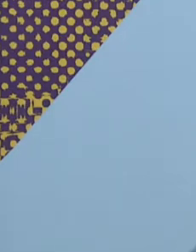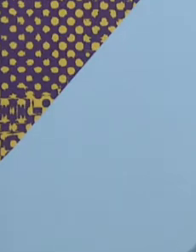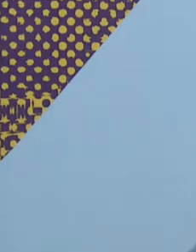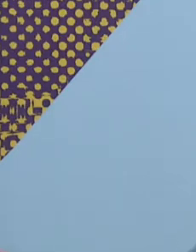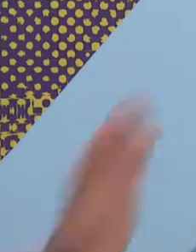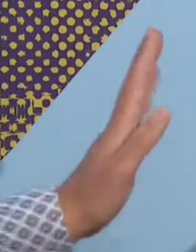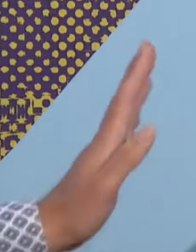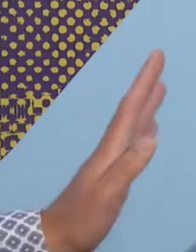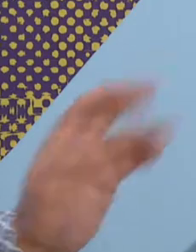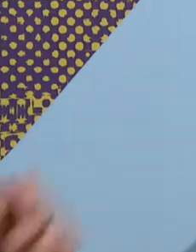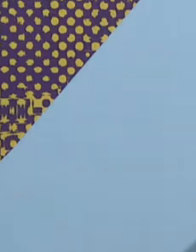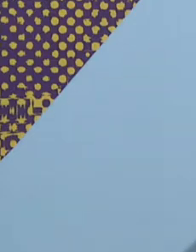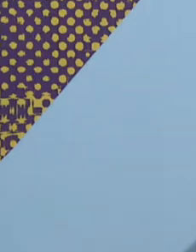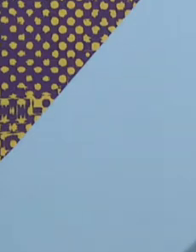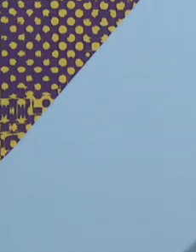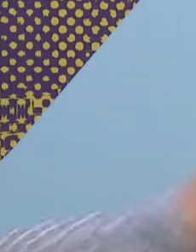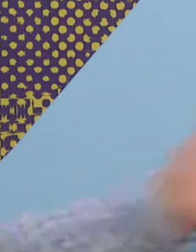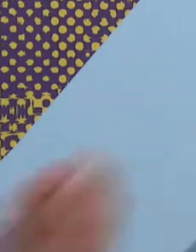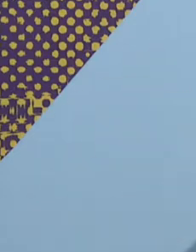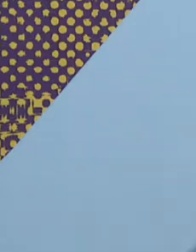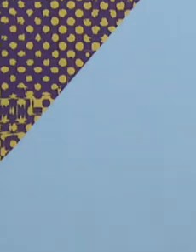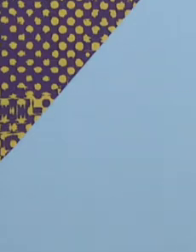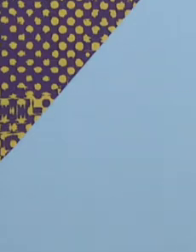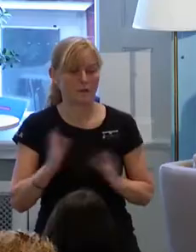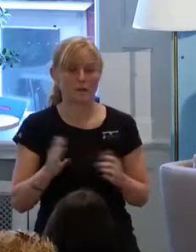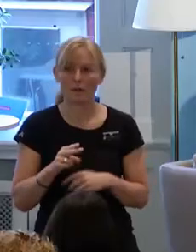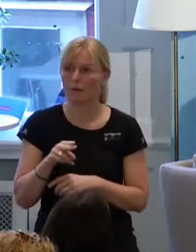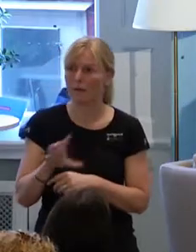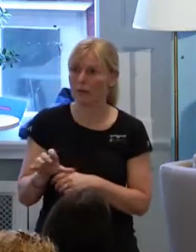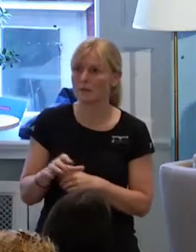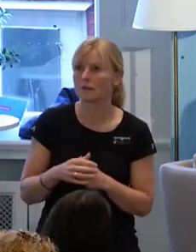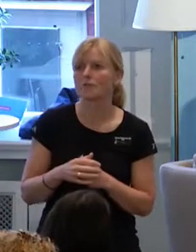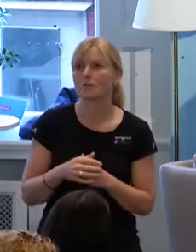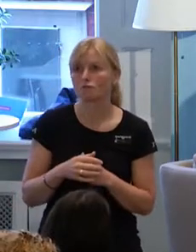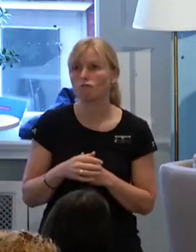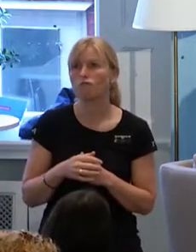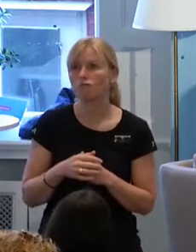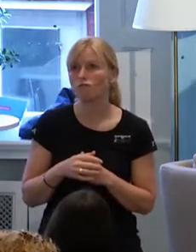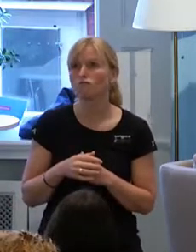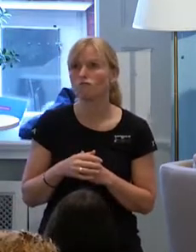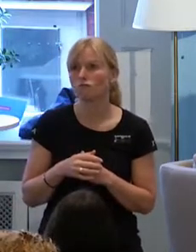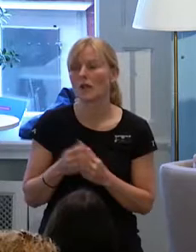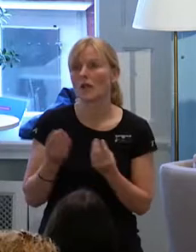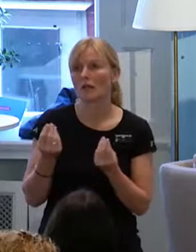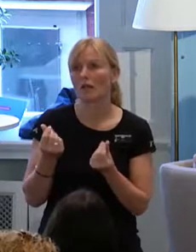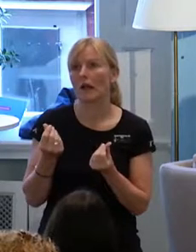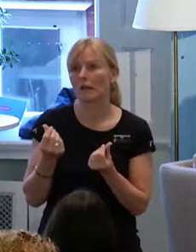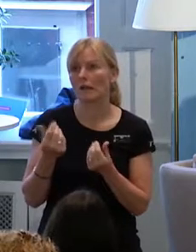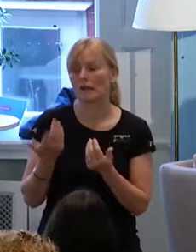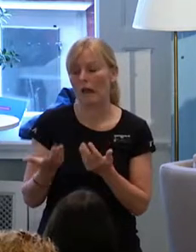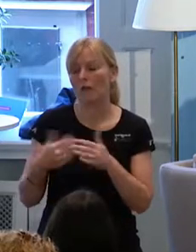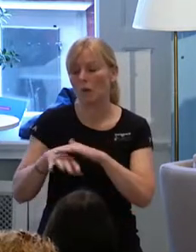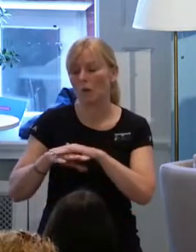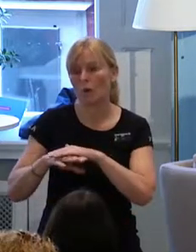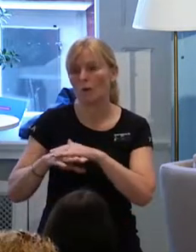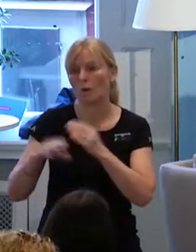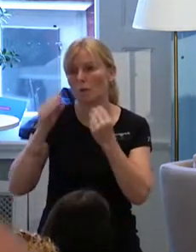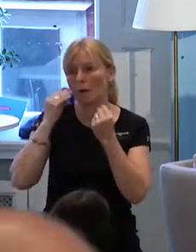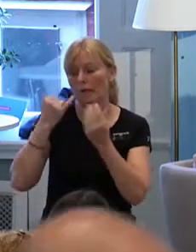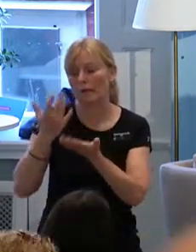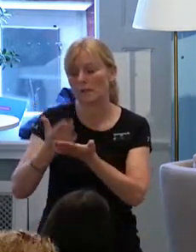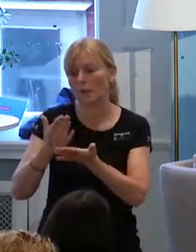på grundskolan. Det finns inget motsats till detta här. Nej, jag ser inte det. Nils? Nej, men alltså det är ju så att kvaliteten i grundutbildningsskolan. Vi har